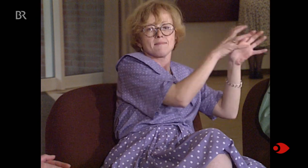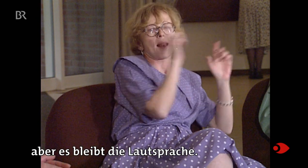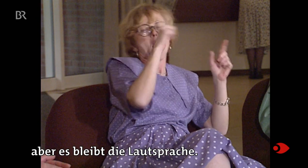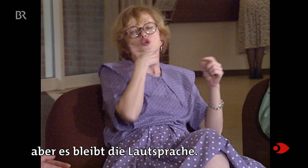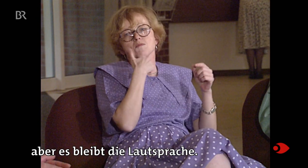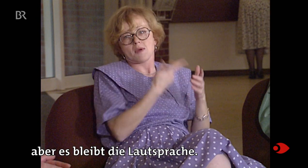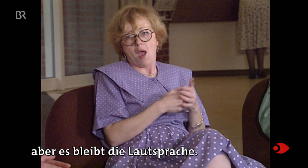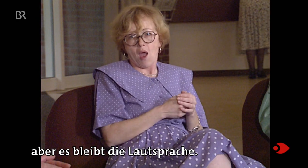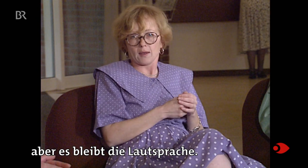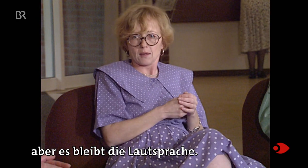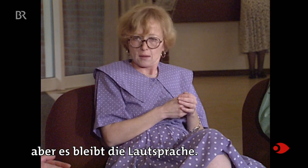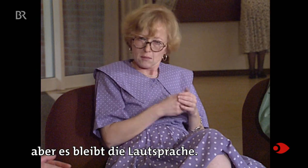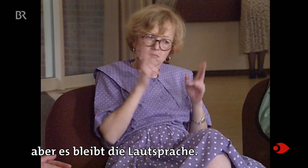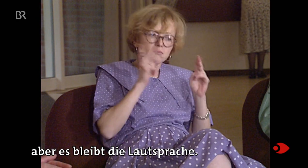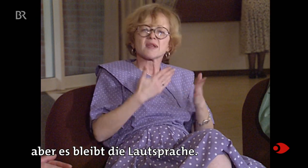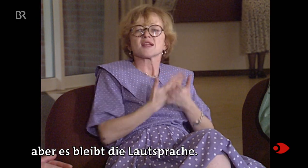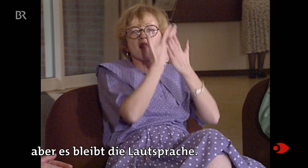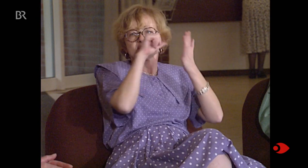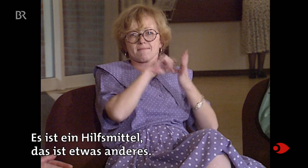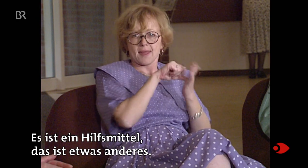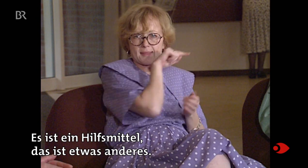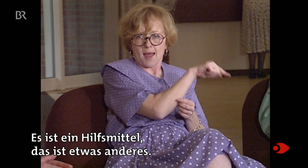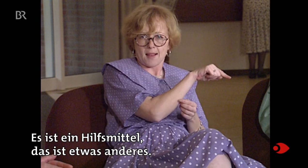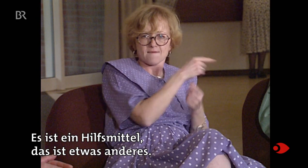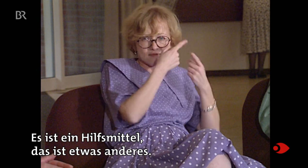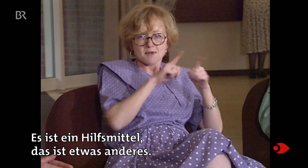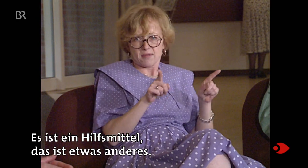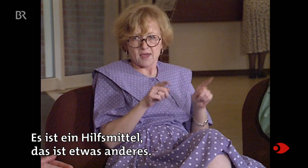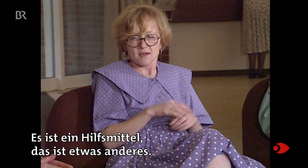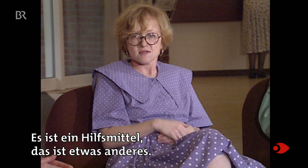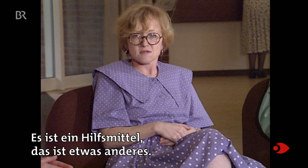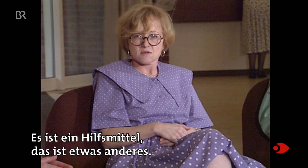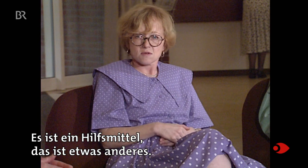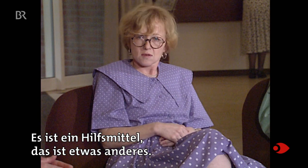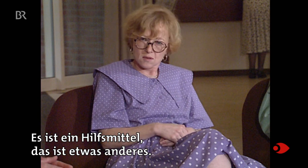aber es bleibt die Lautsprache. Es ist ein Hilfsmittel. Das ist etwas anderes.